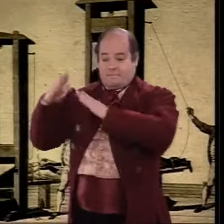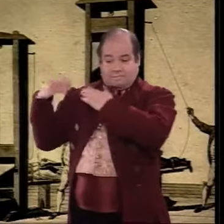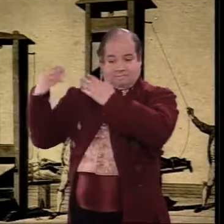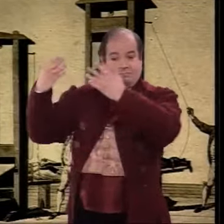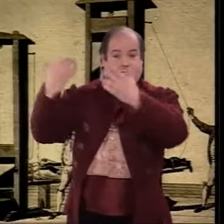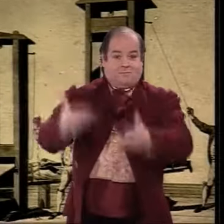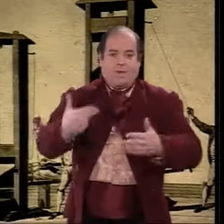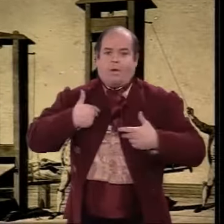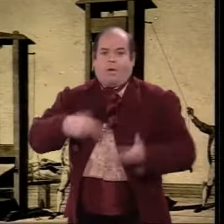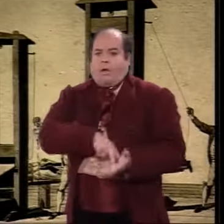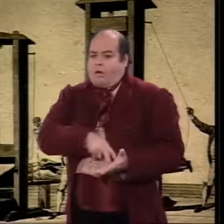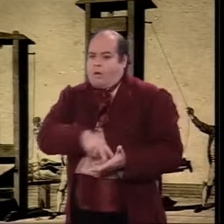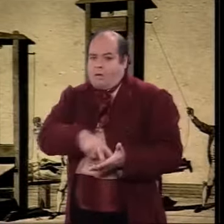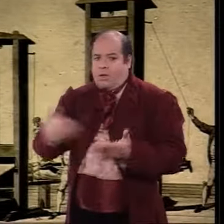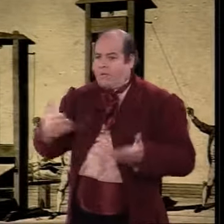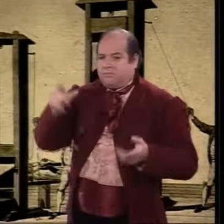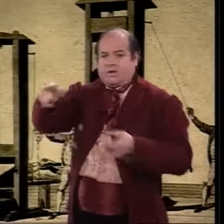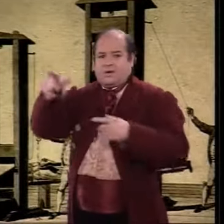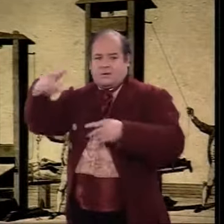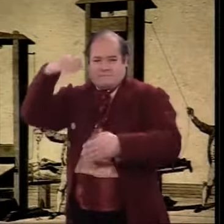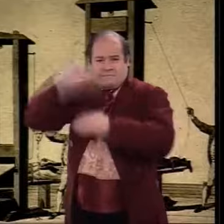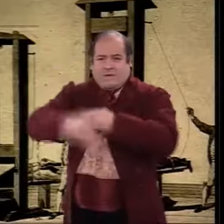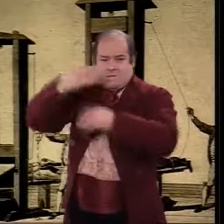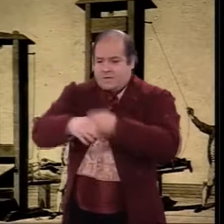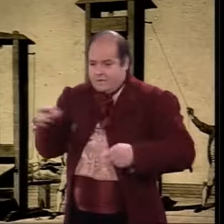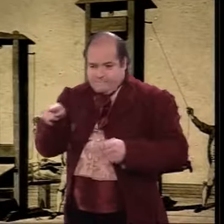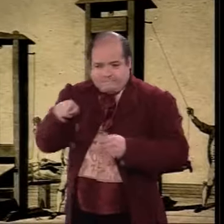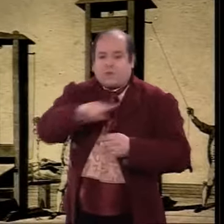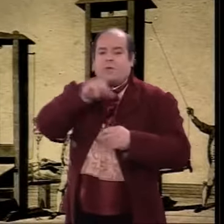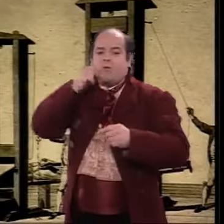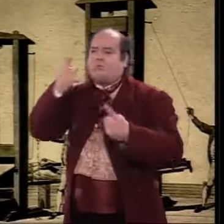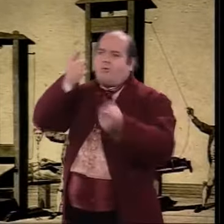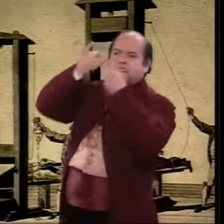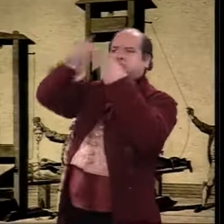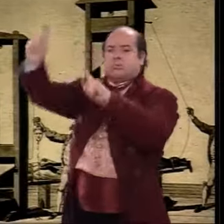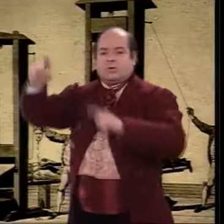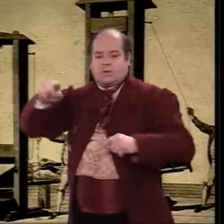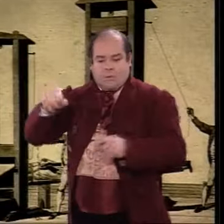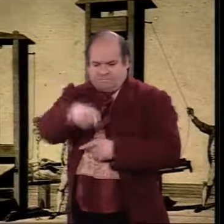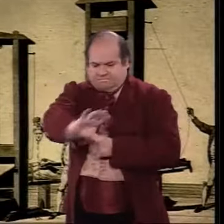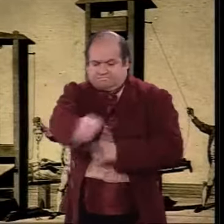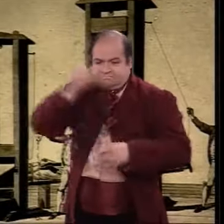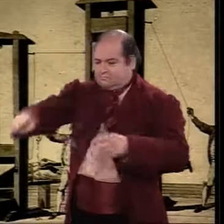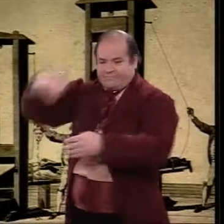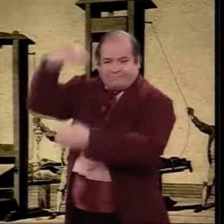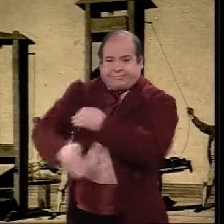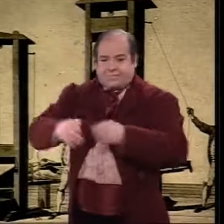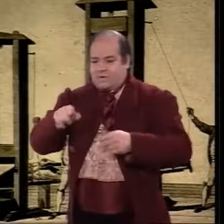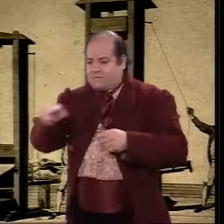Deux ans ont passé, 2 années terribles, au cours desquelles le pays a connu ce que l'on appelle en tremblant la terreur.